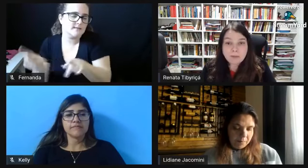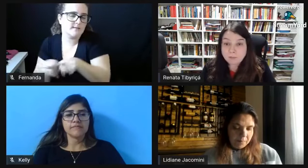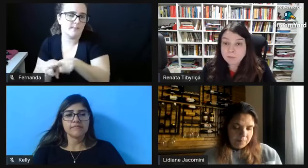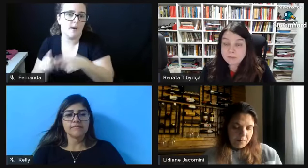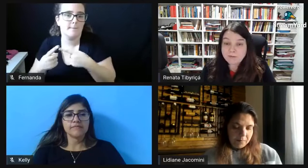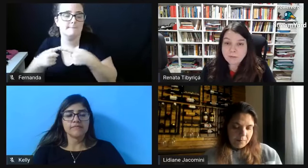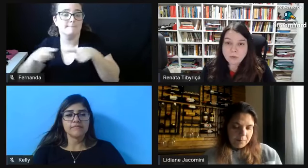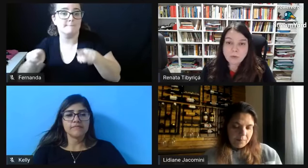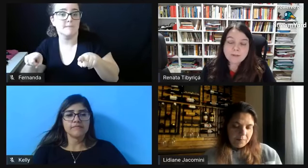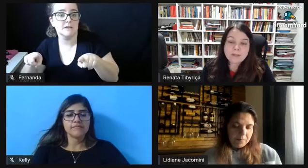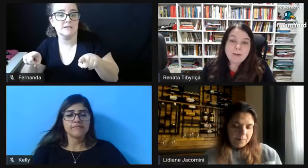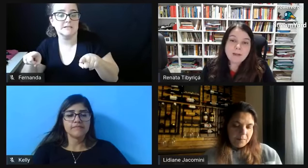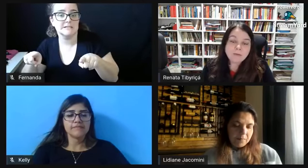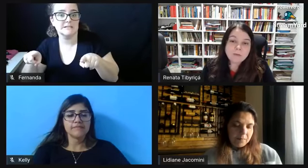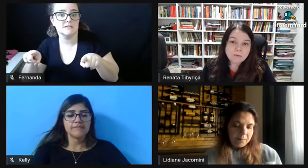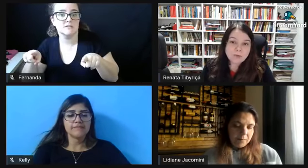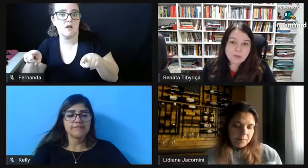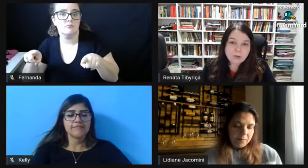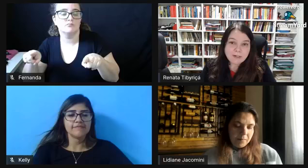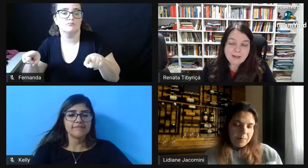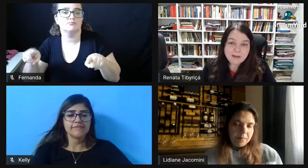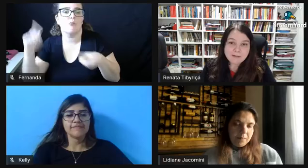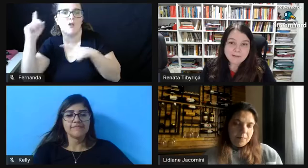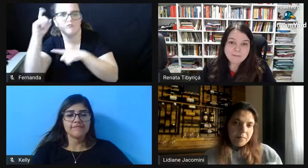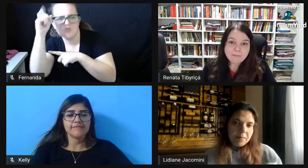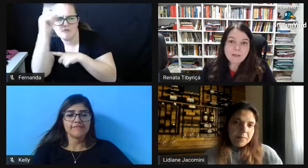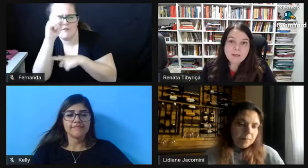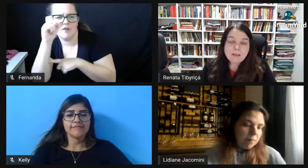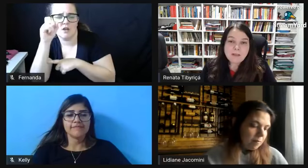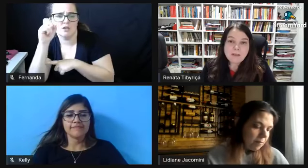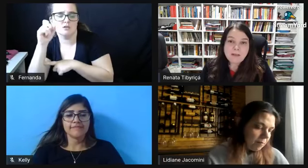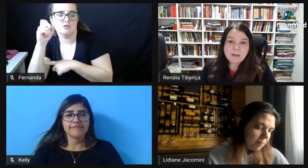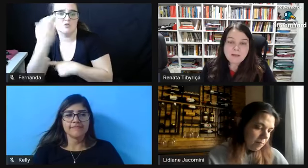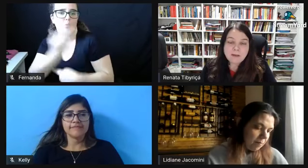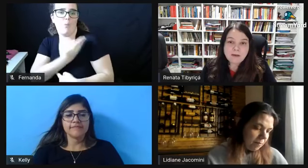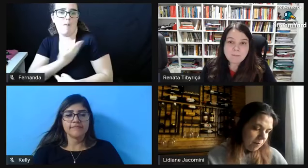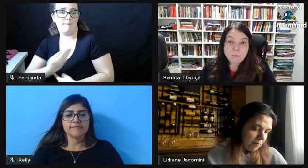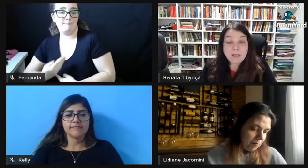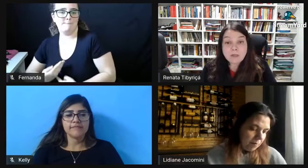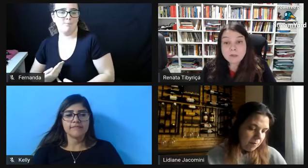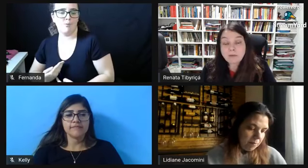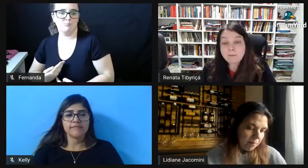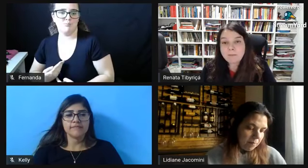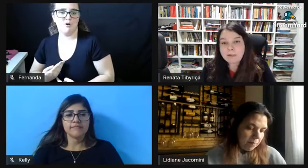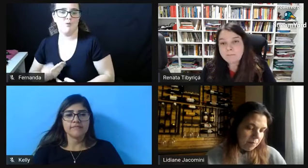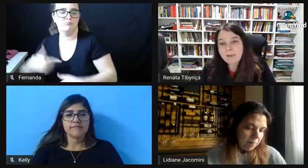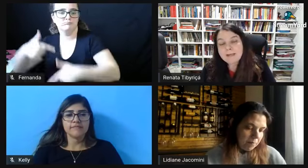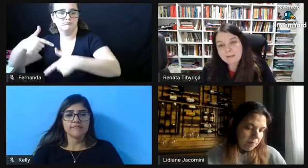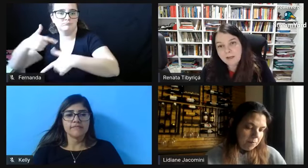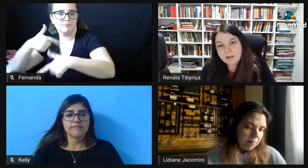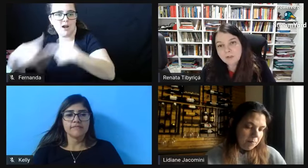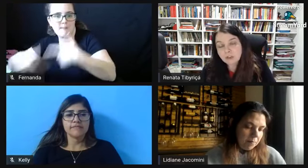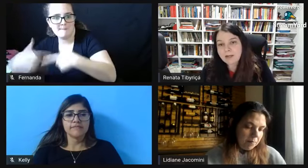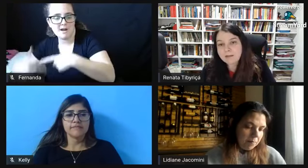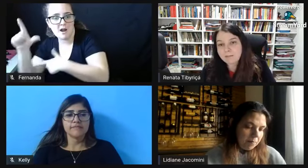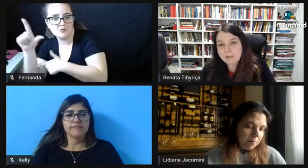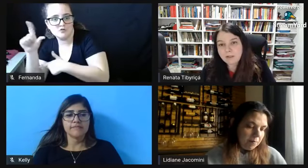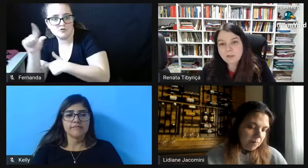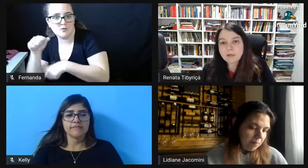difícil também para um servidor ter uma redução de jornada, porque isso vai